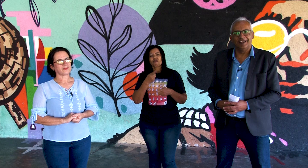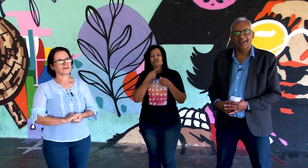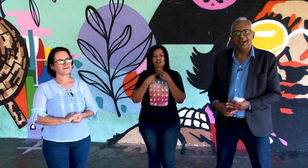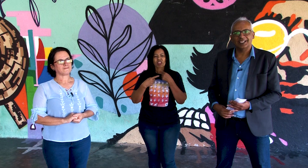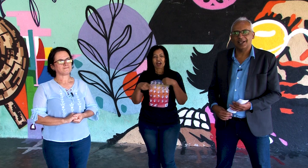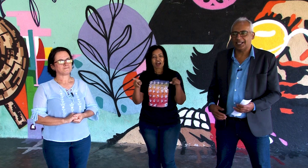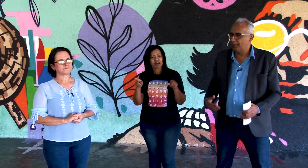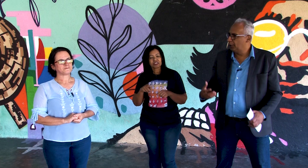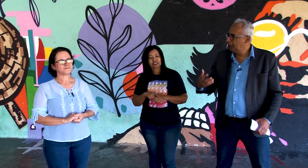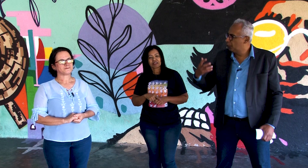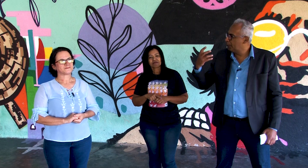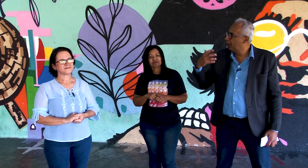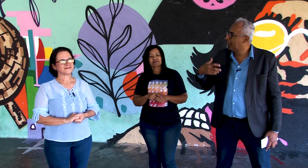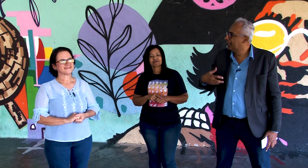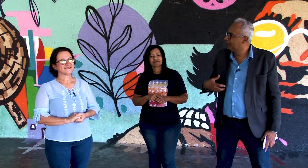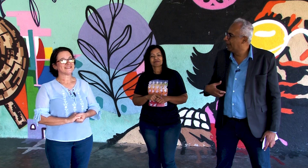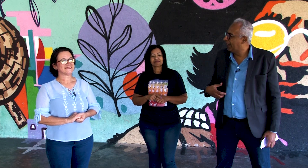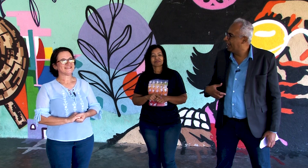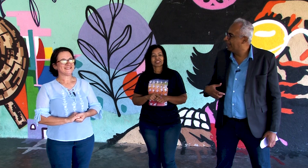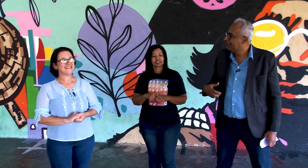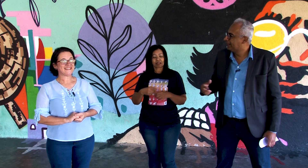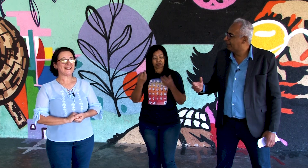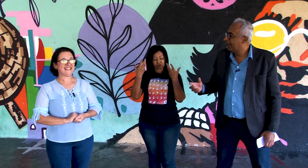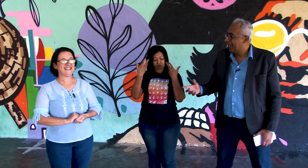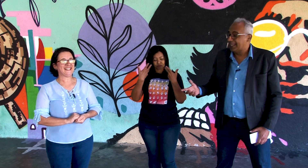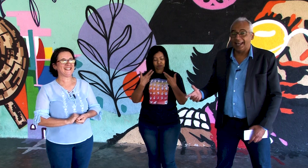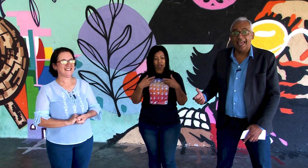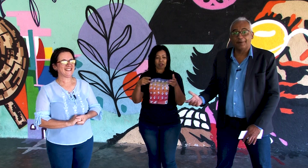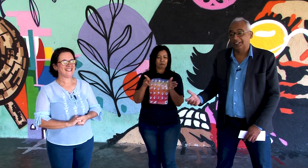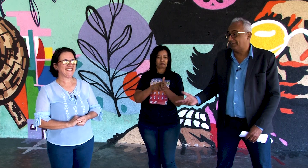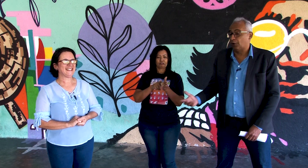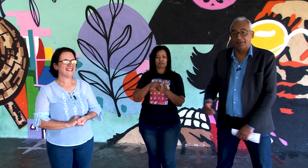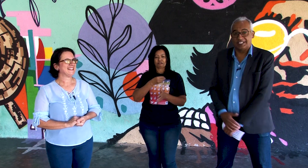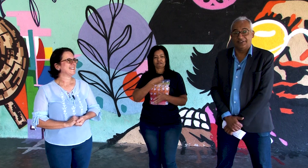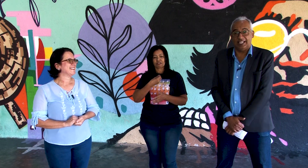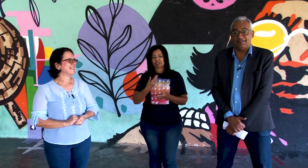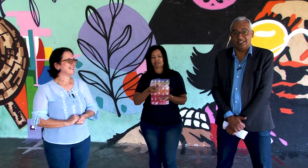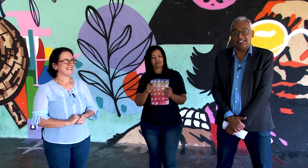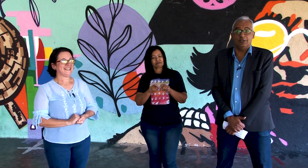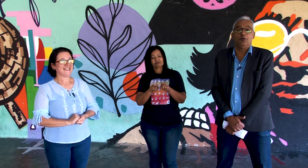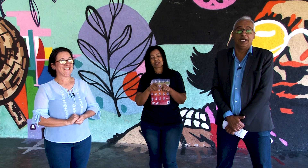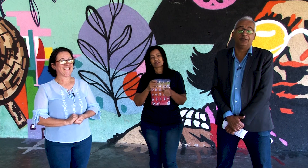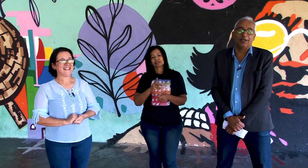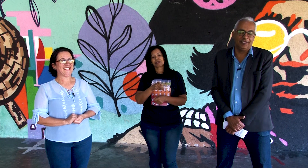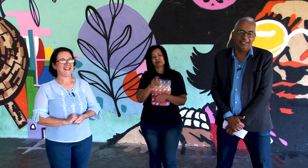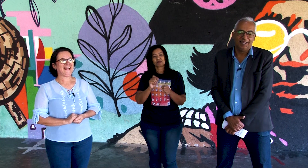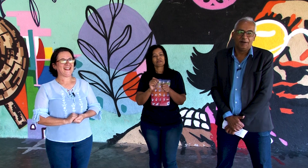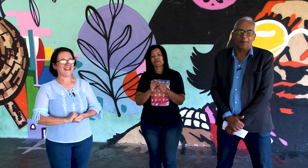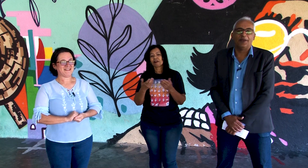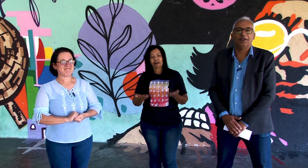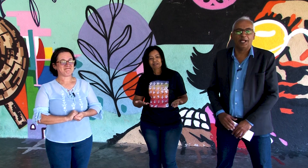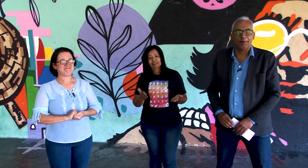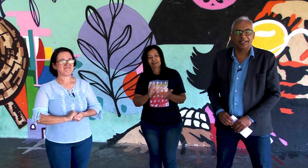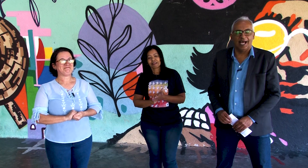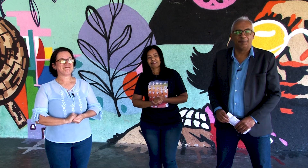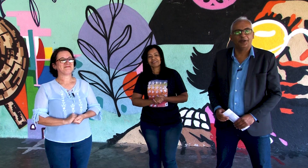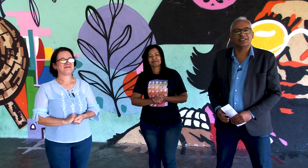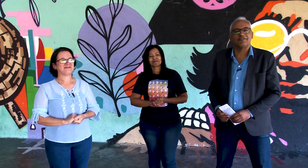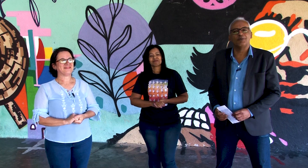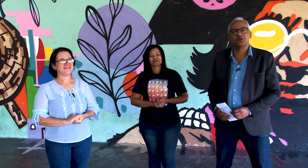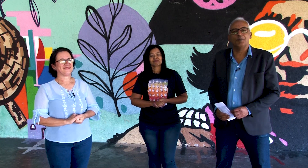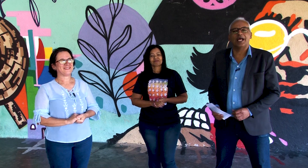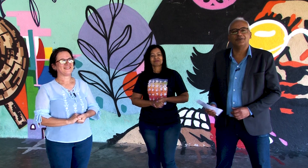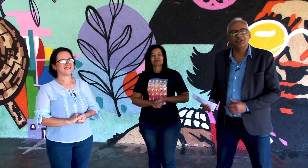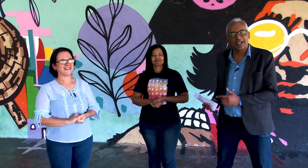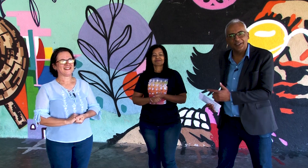vontade, né? Acabou incorporando, não é, Leia? Então, e a Leia, quando a gente estava conversando, ela estava se segurando aqui para não interpretar, porque